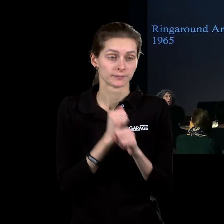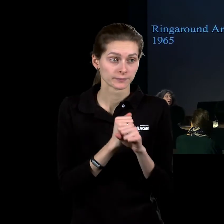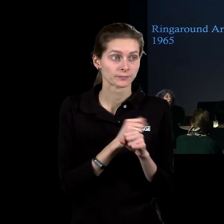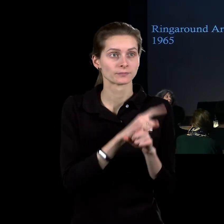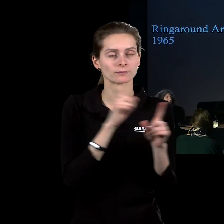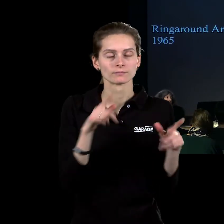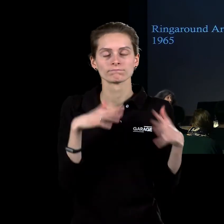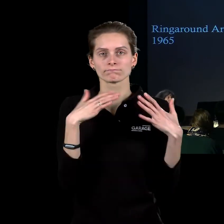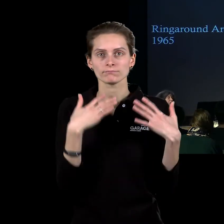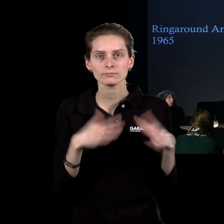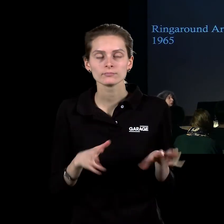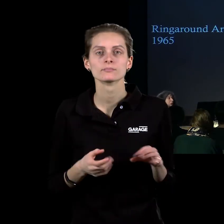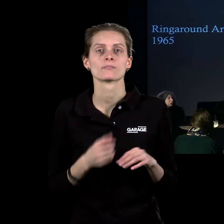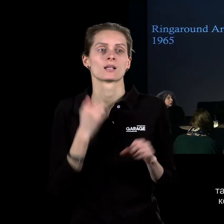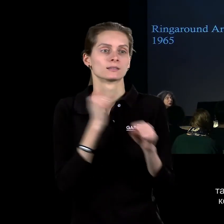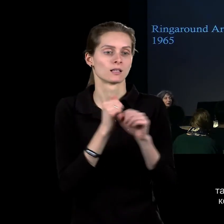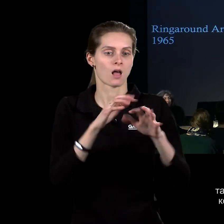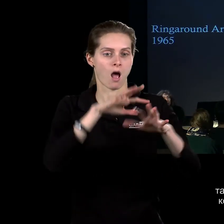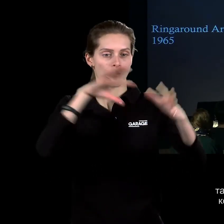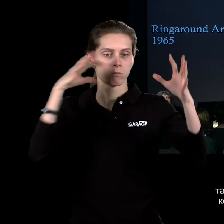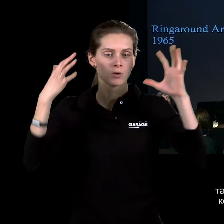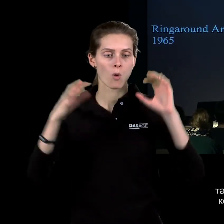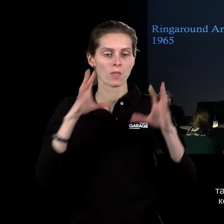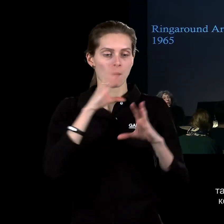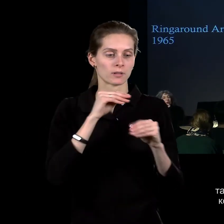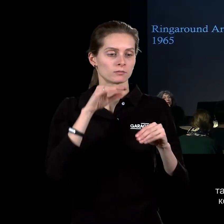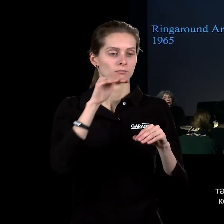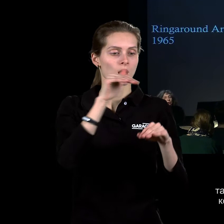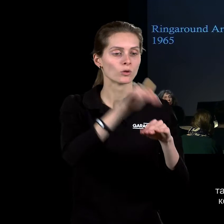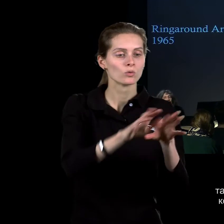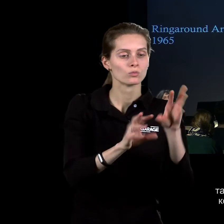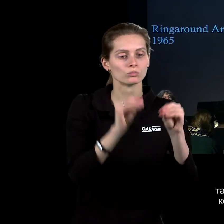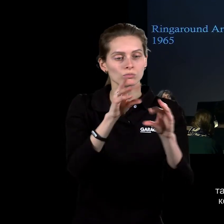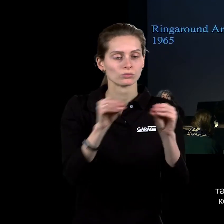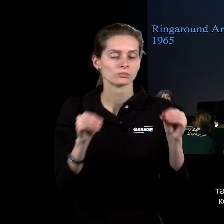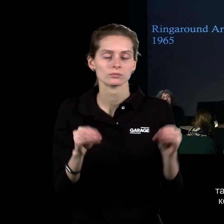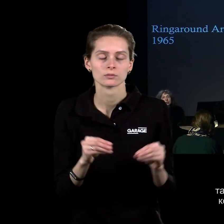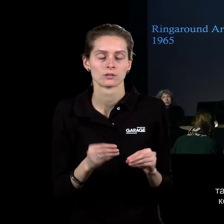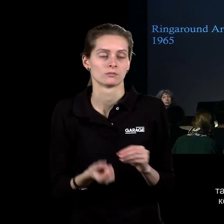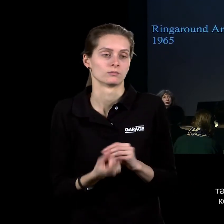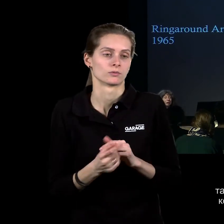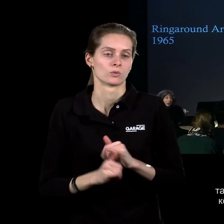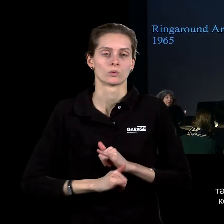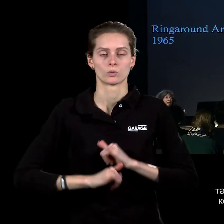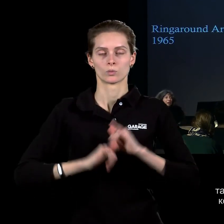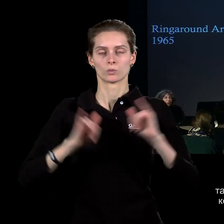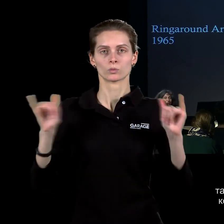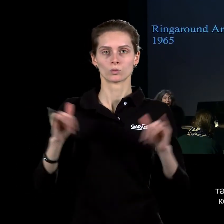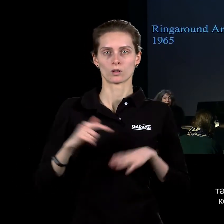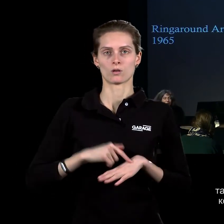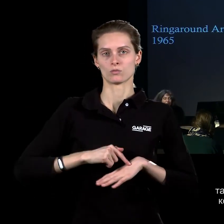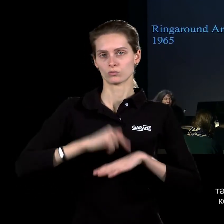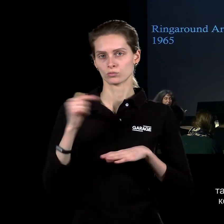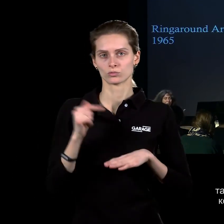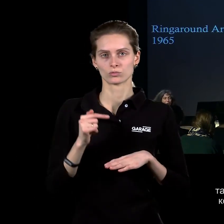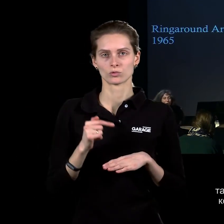материальными, становятся объемными, становятся тактильными, прежде всего, возникает еще большее усиление этих коннотаций,